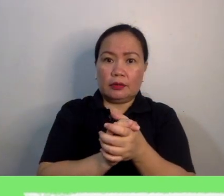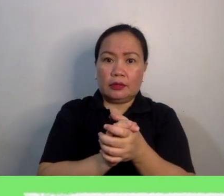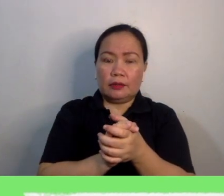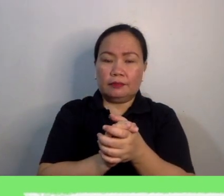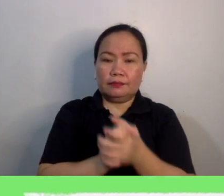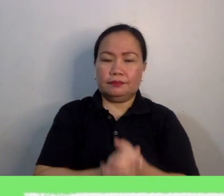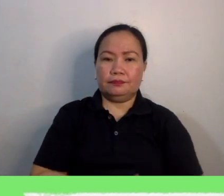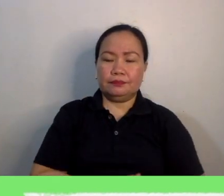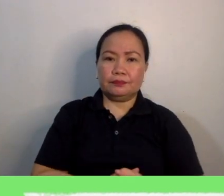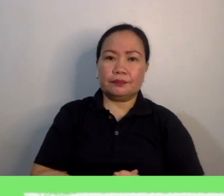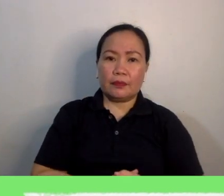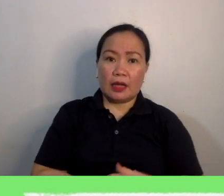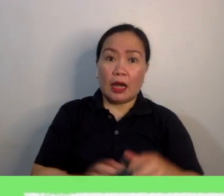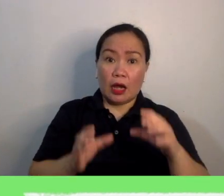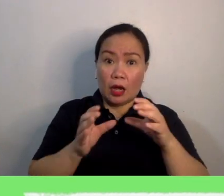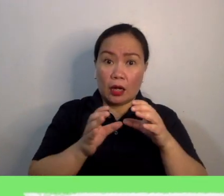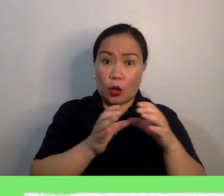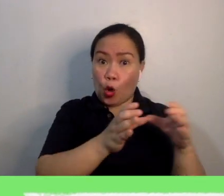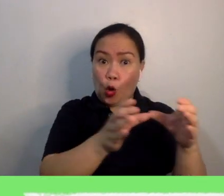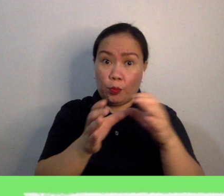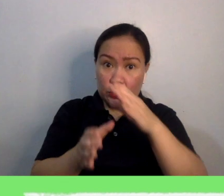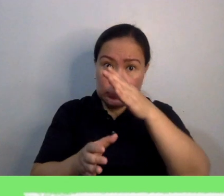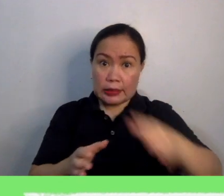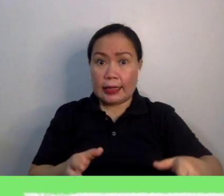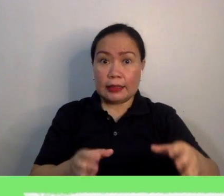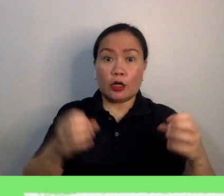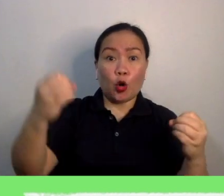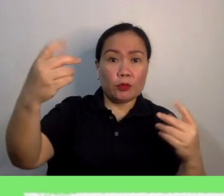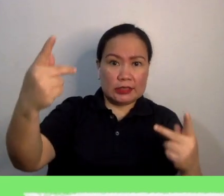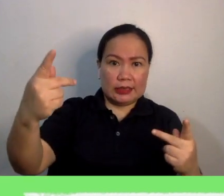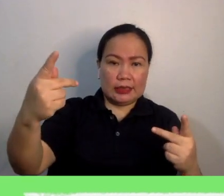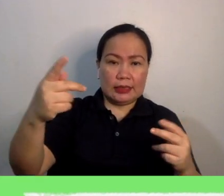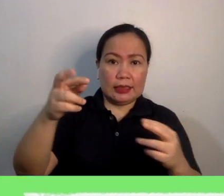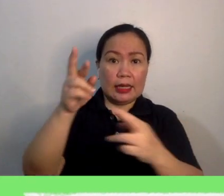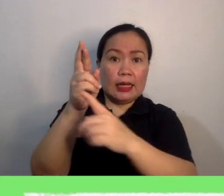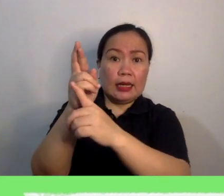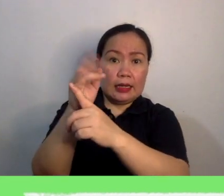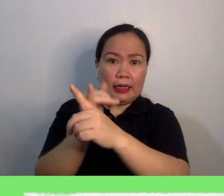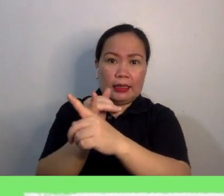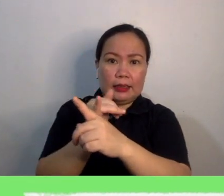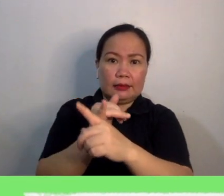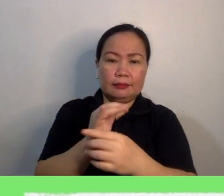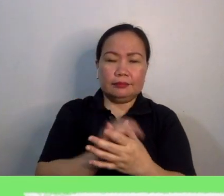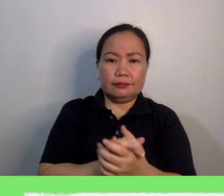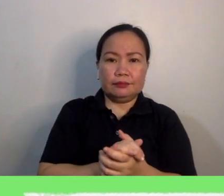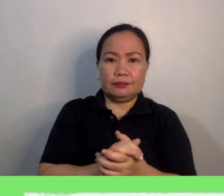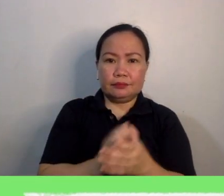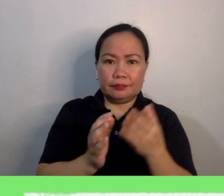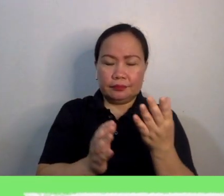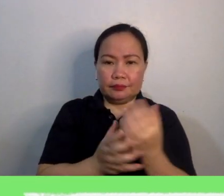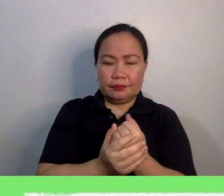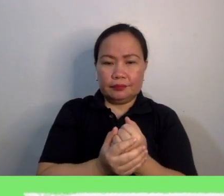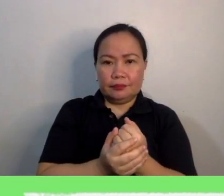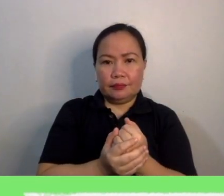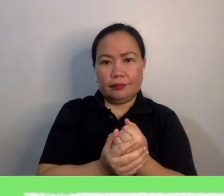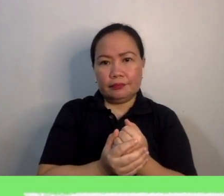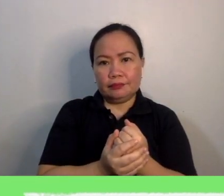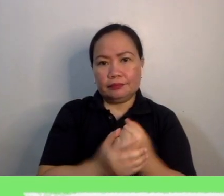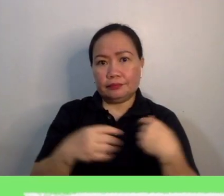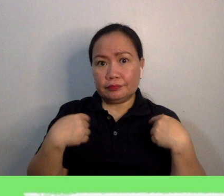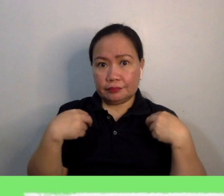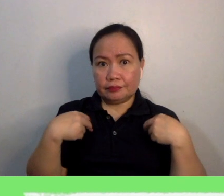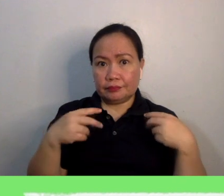Okay? So, mamaya ipapakita natin yan. Okay, so given this intersection of two